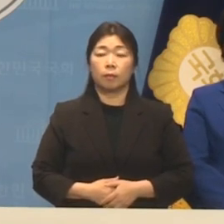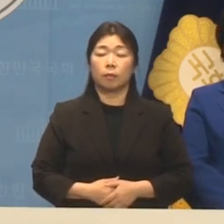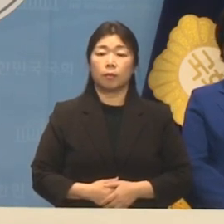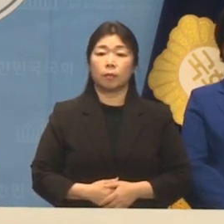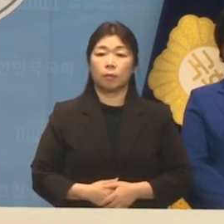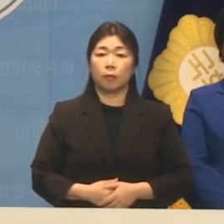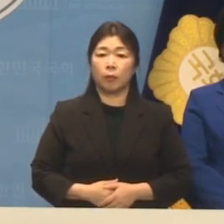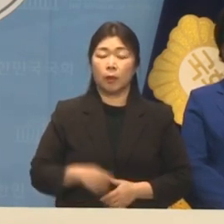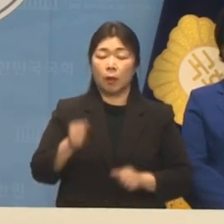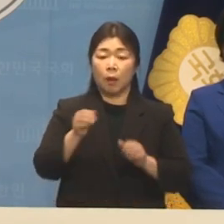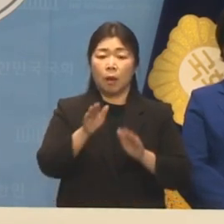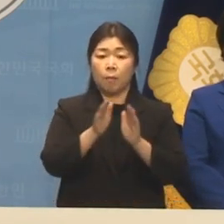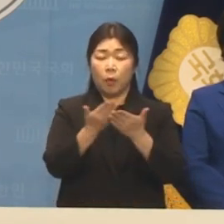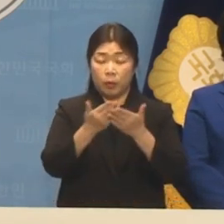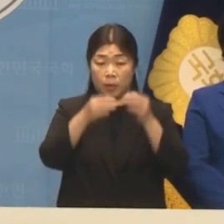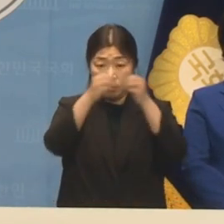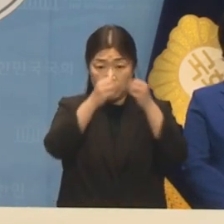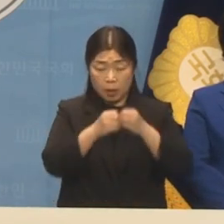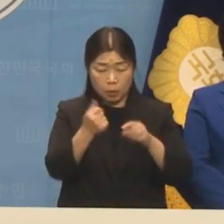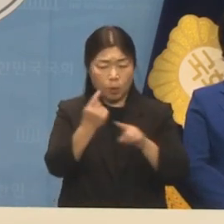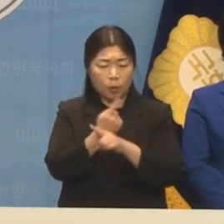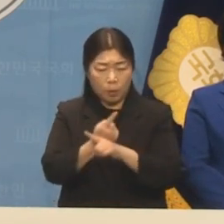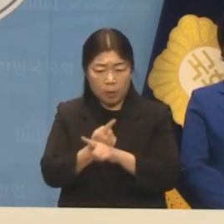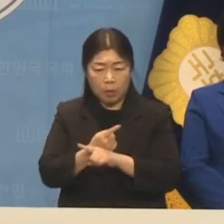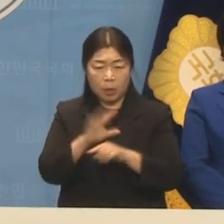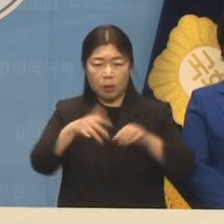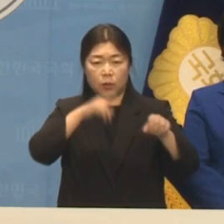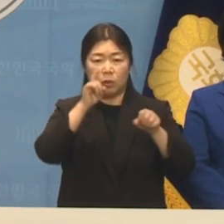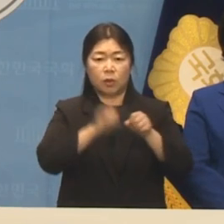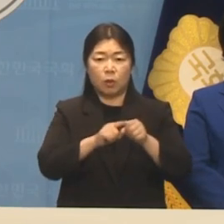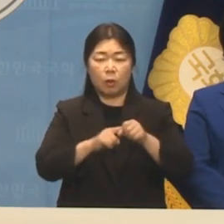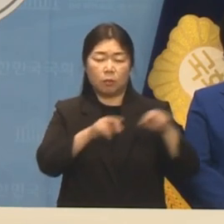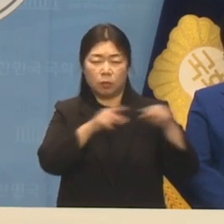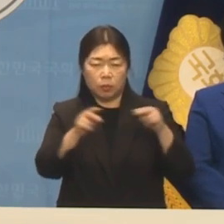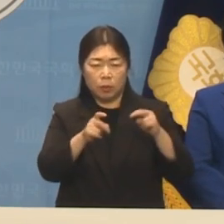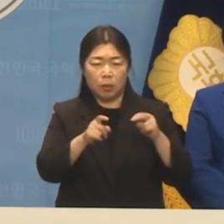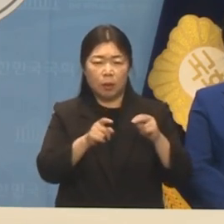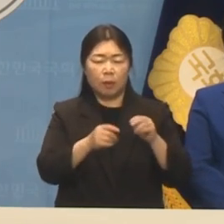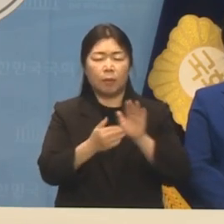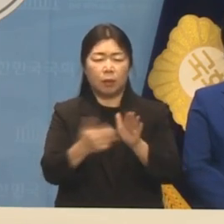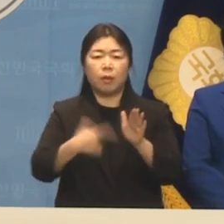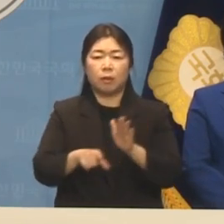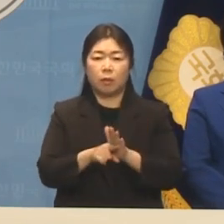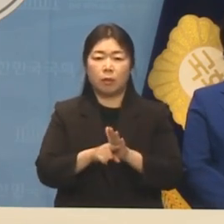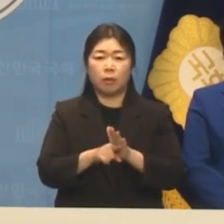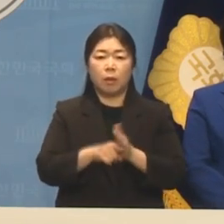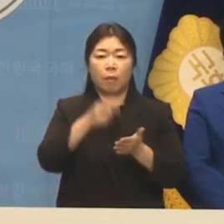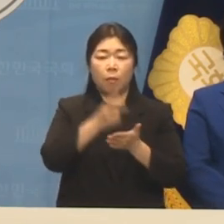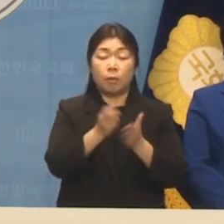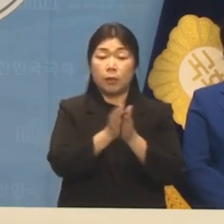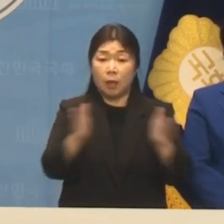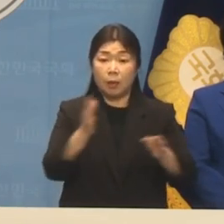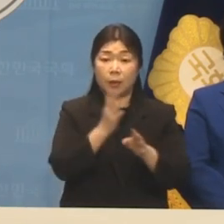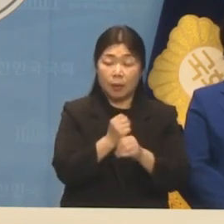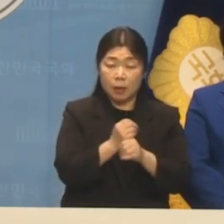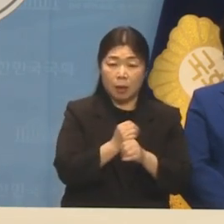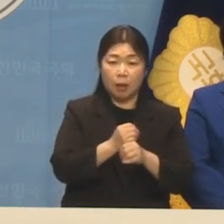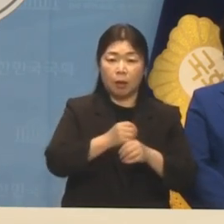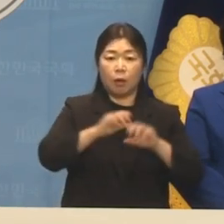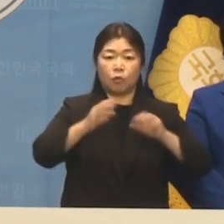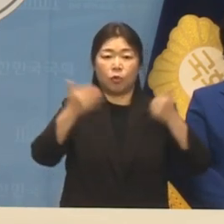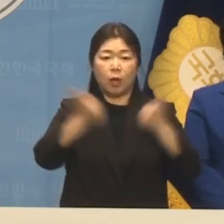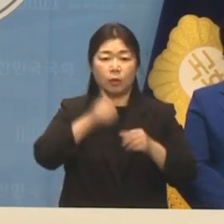원안을 수정하여 정치 쟁점화를 방지하기 위해 시행일을 총선 이후로 조정하였고 거부권